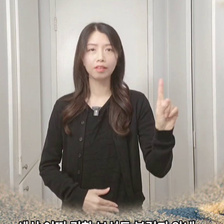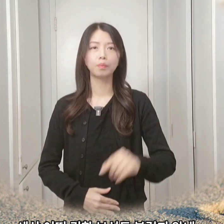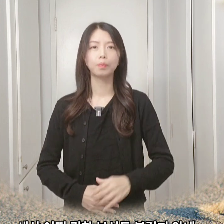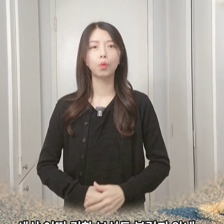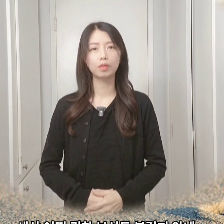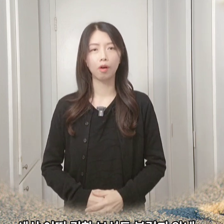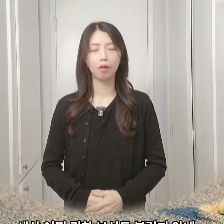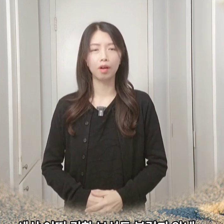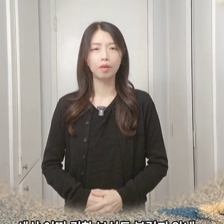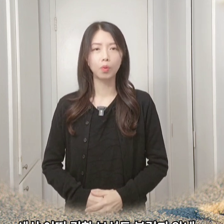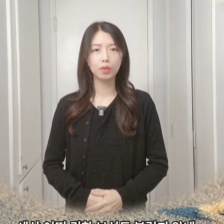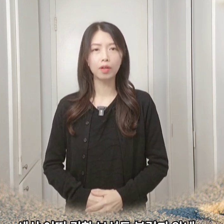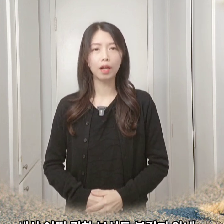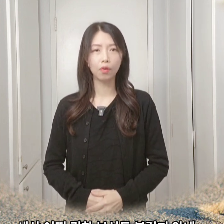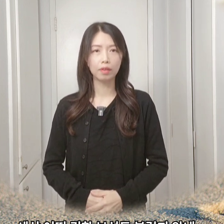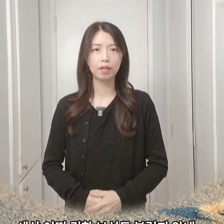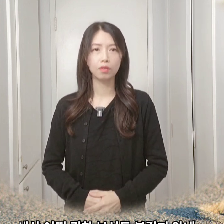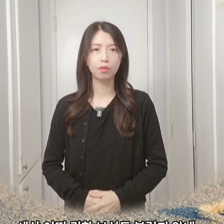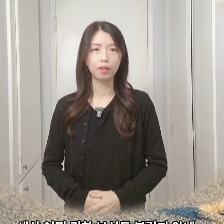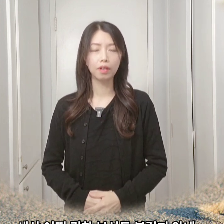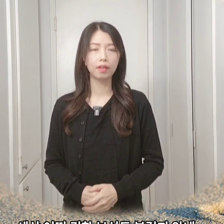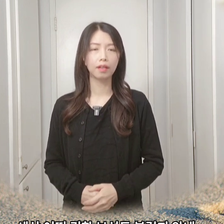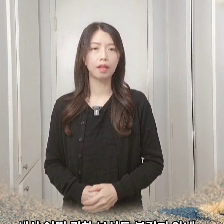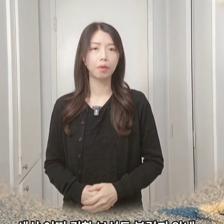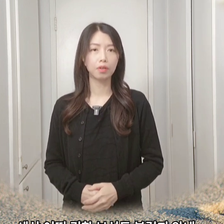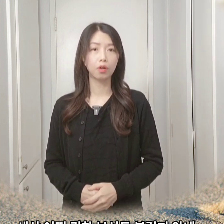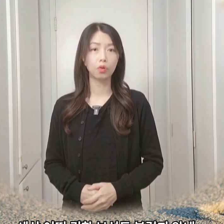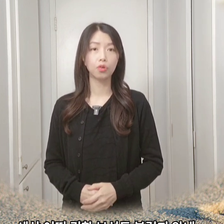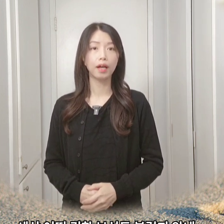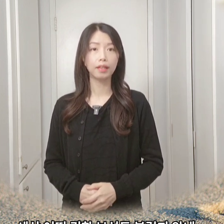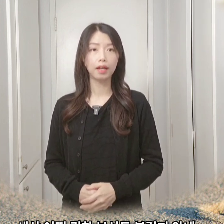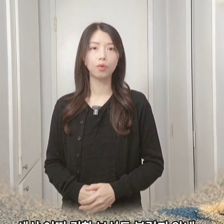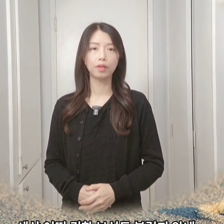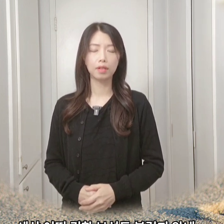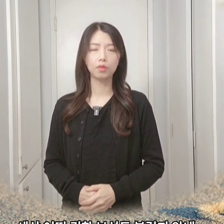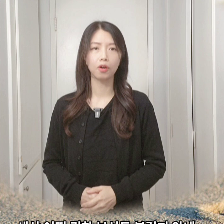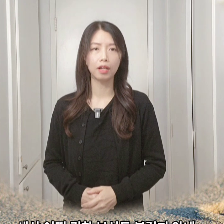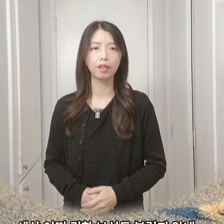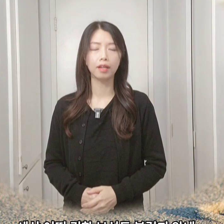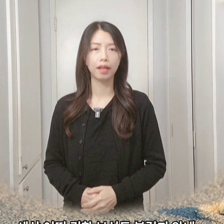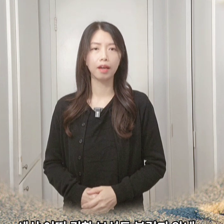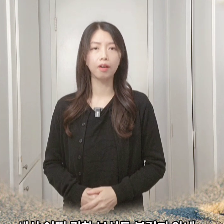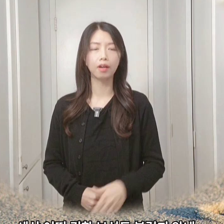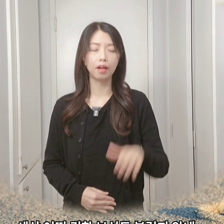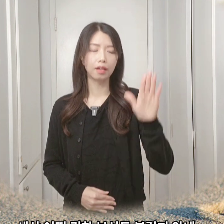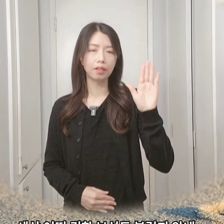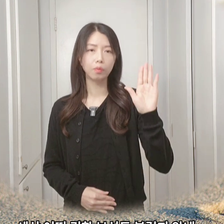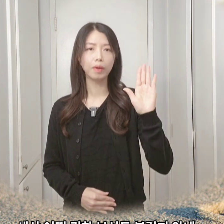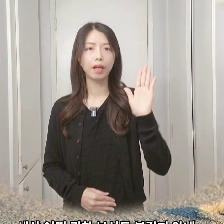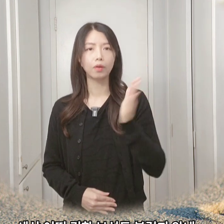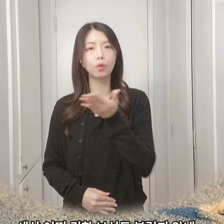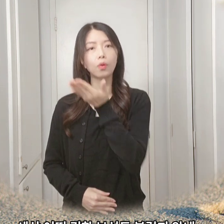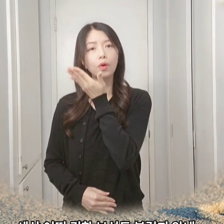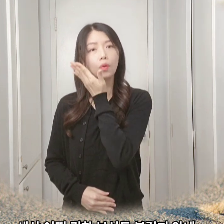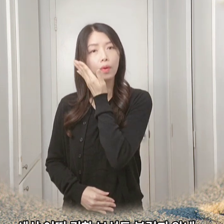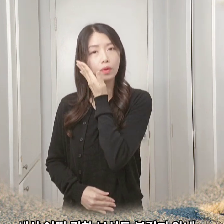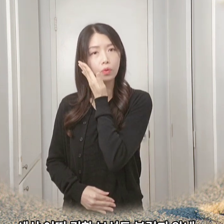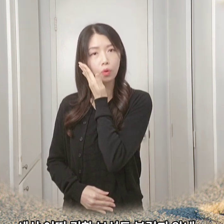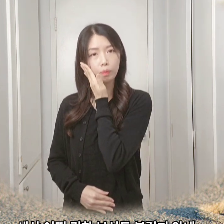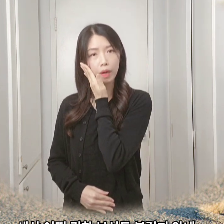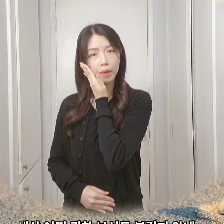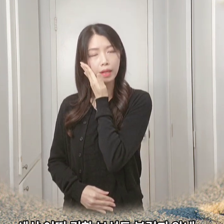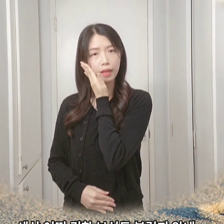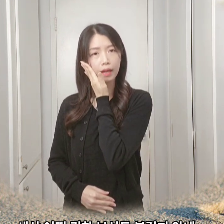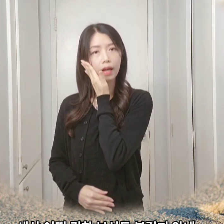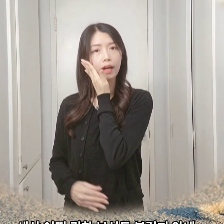어떤 보석이라고 한 뜻의 수어는 일단 먼저 귀하다라고 한 뜻의 수어를 알려드릴게요. 손바닥으로